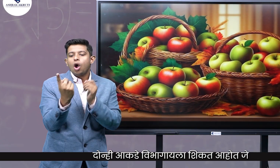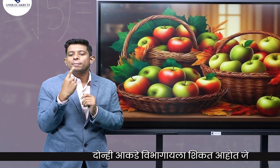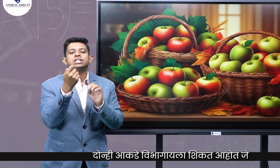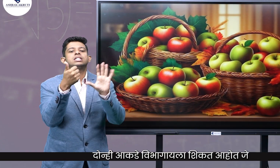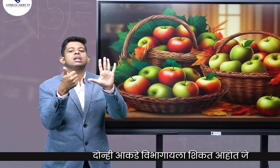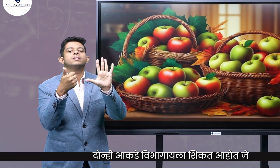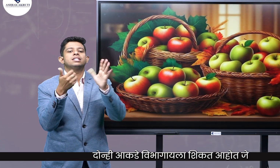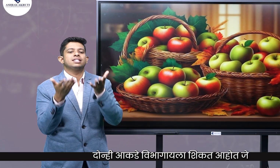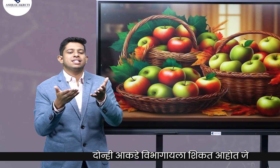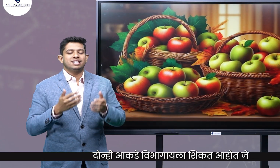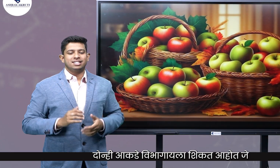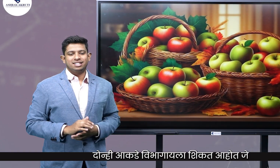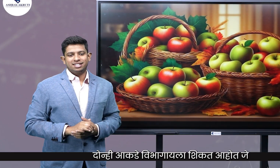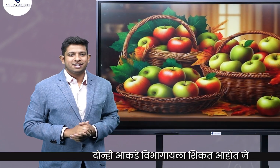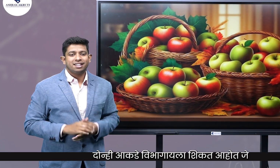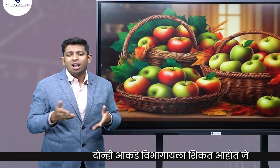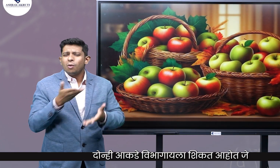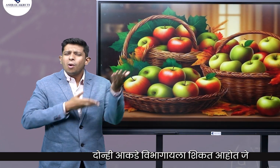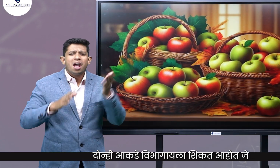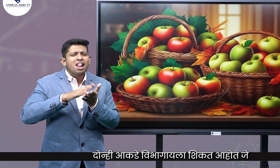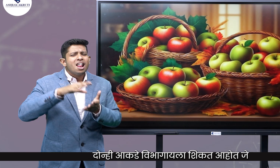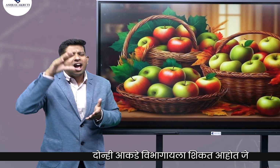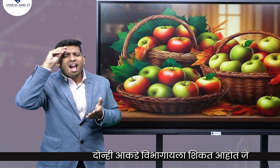दोन्ही आकडे विभागायला शिकत आहोत